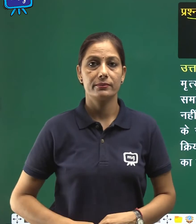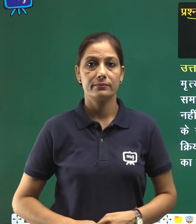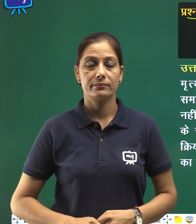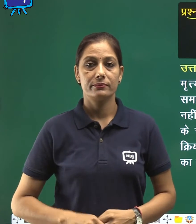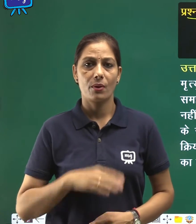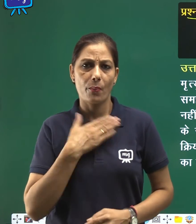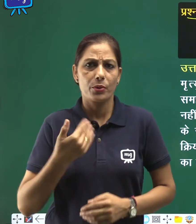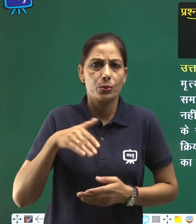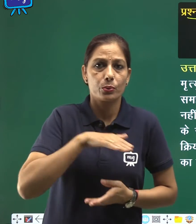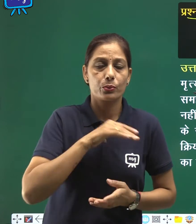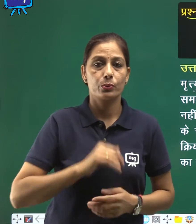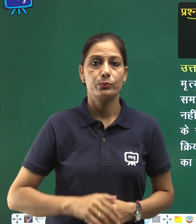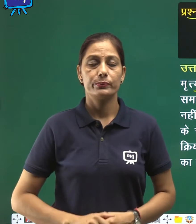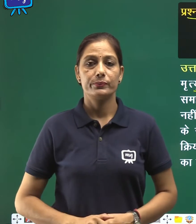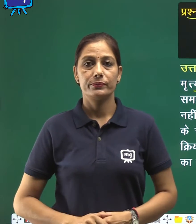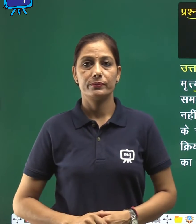मृत्यु को